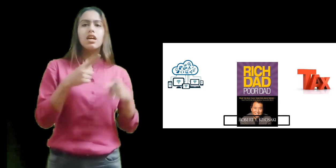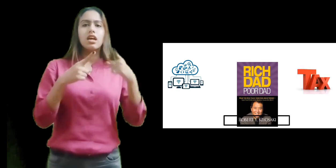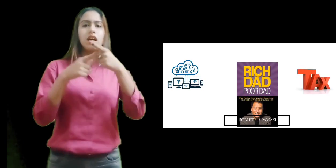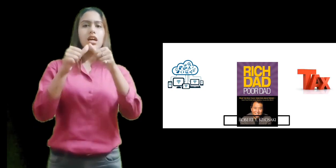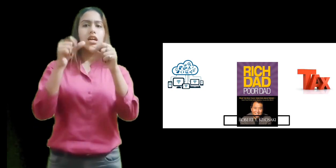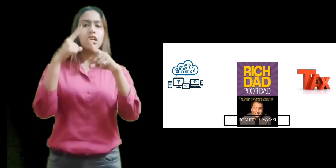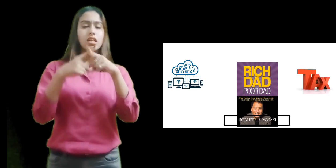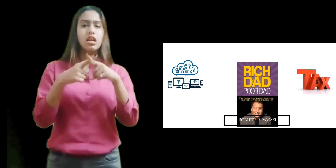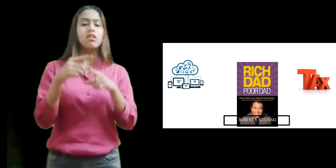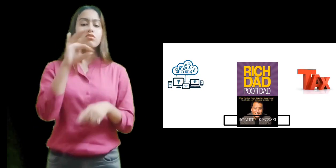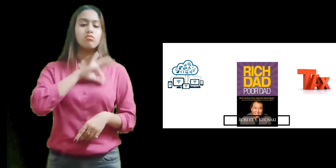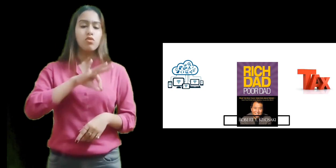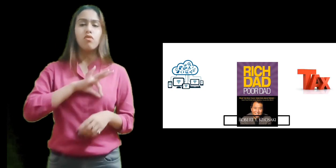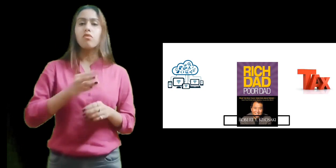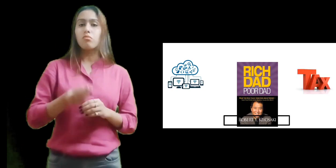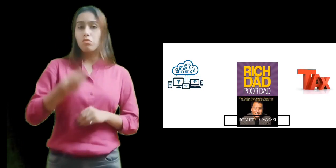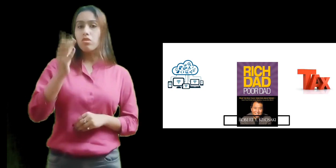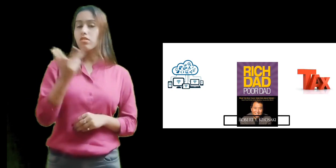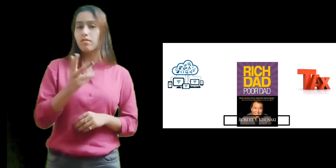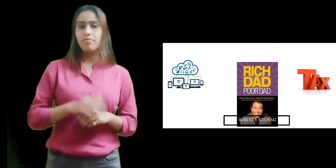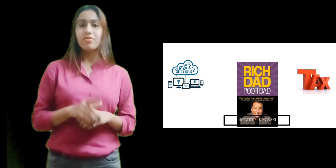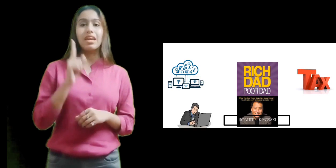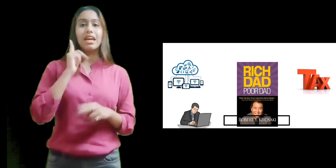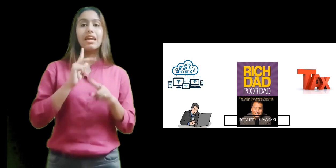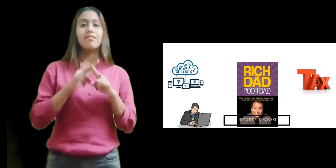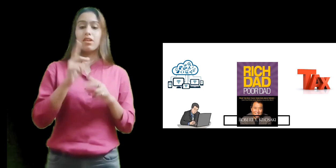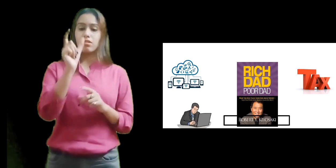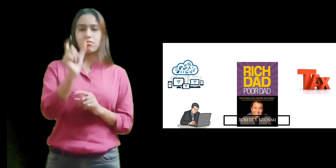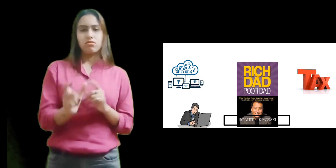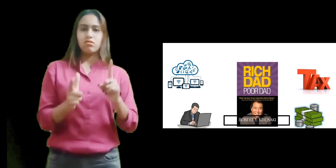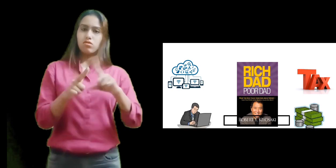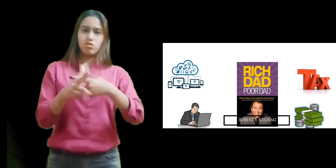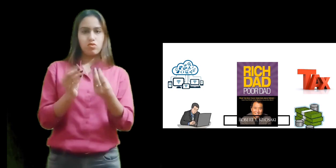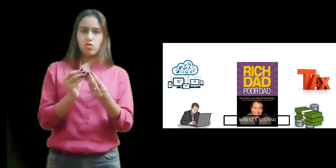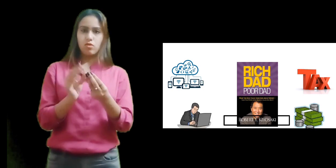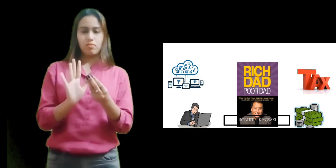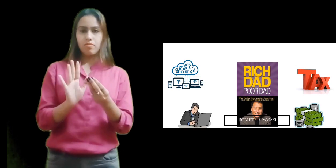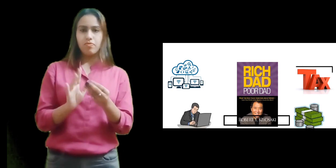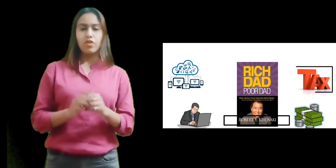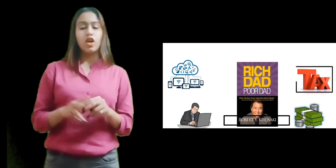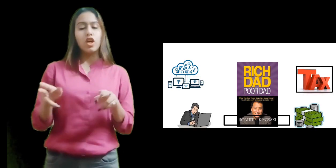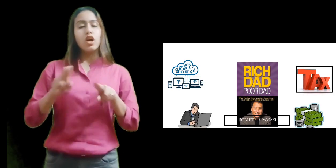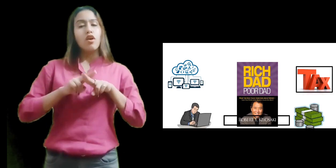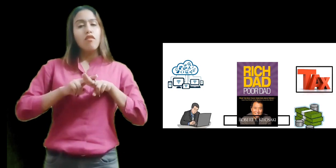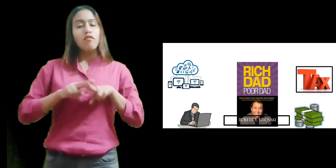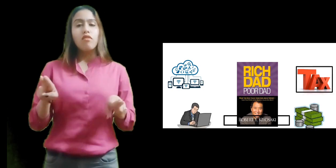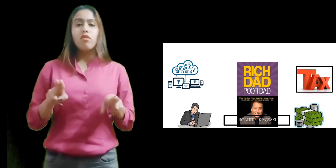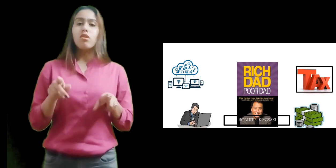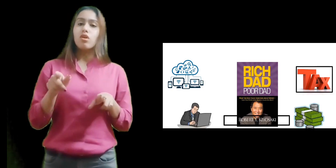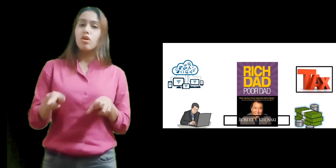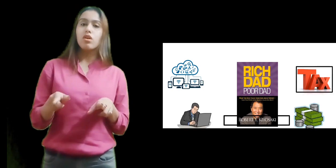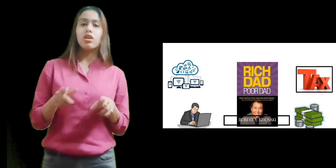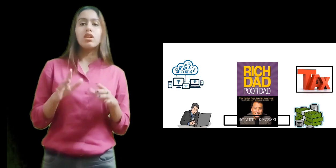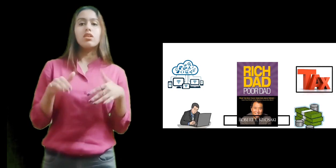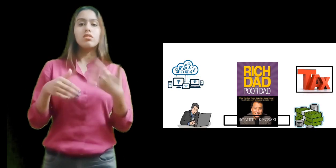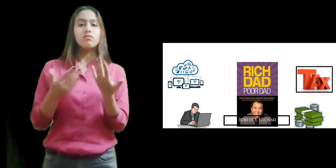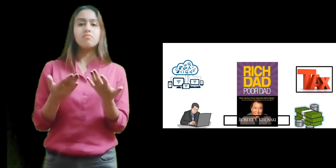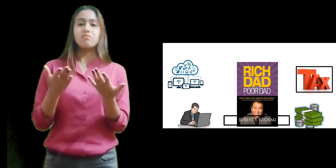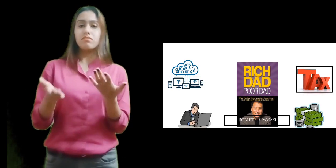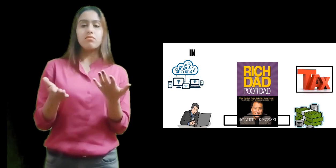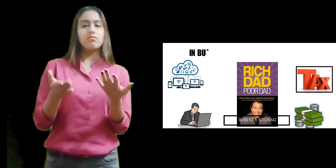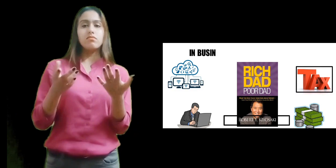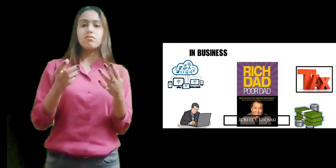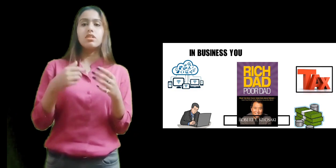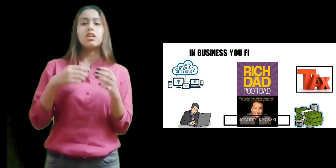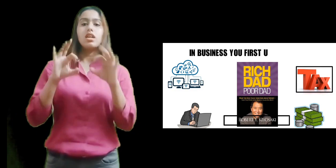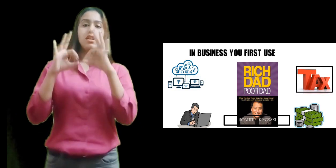एग्जाम्पल, एक इंसान जो जॉब करता है वो यूजुअली अपनी पूरी इनकम का टैक्स भरता है और फिर उसके बाद बचे हुए पैसों से अपनी जिंदगी चलाता है, जबकि